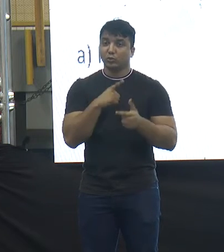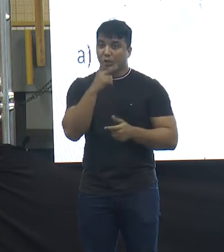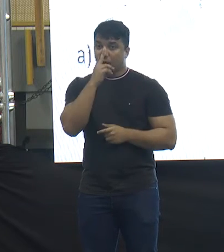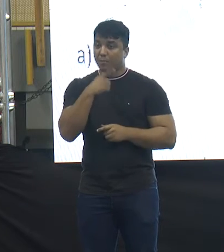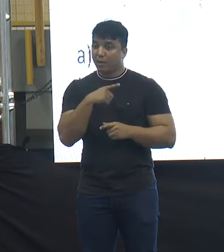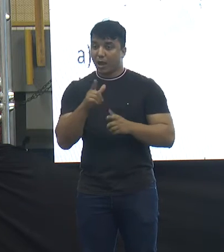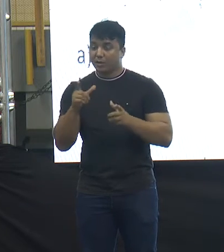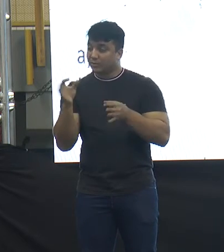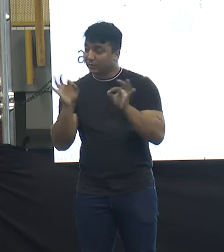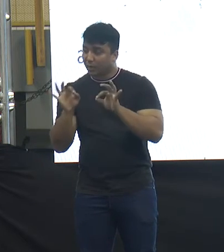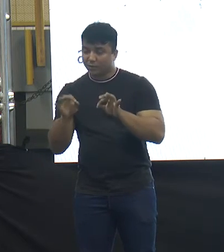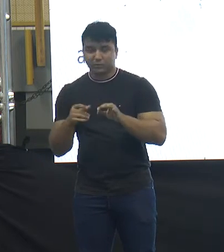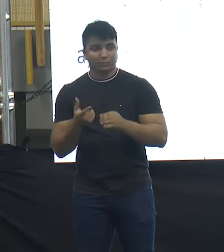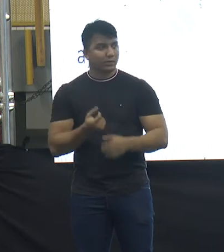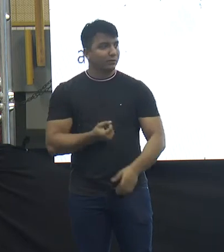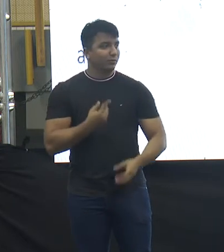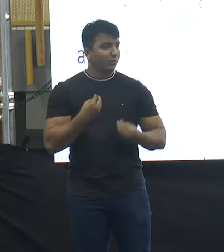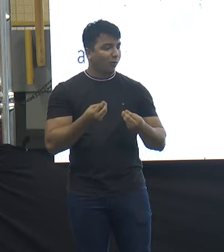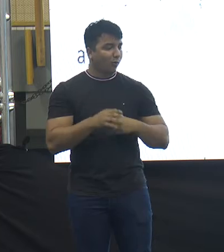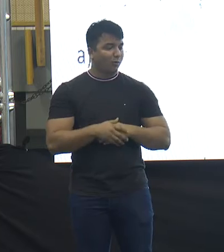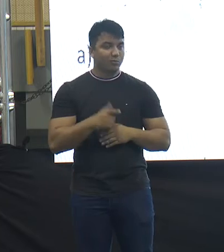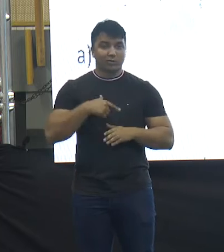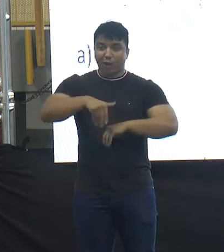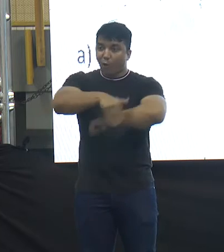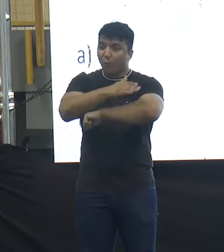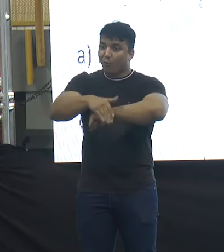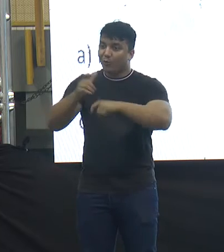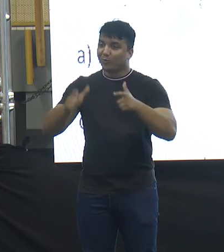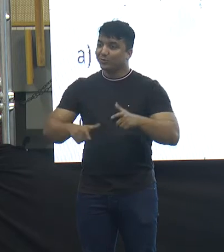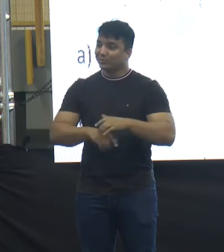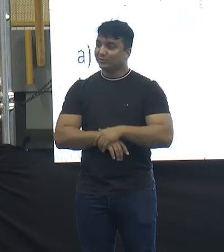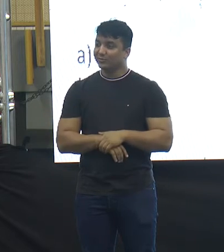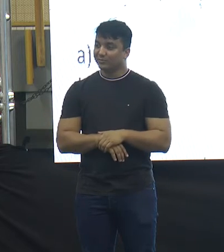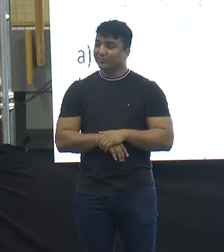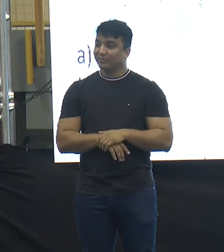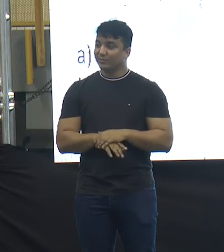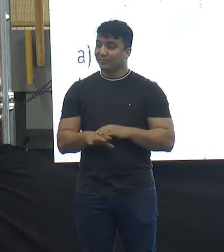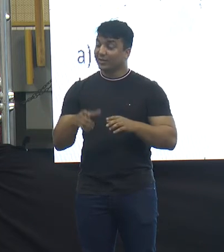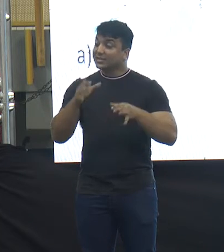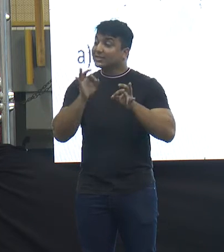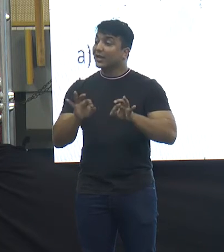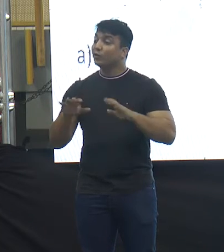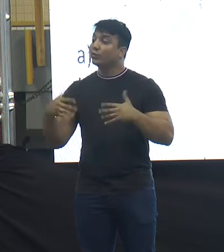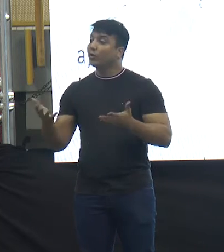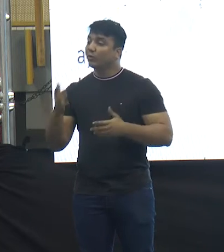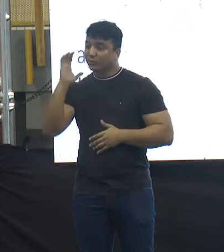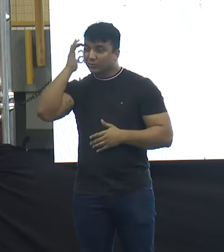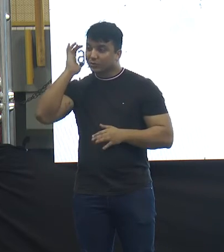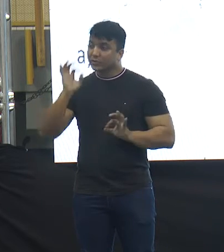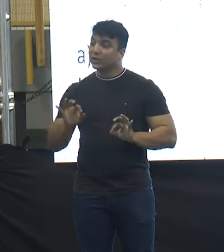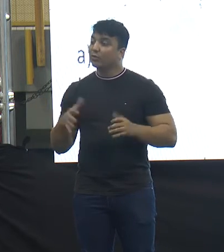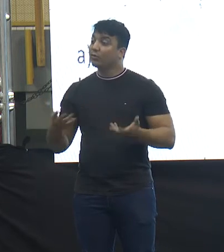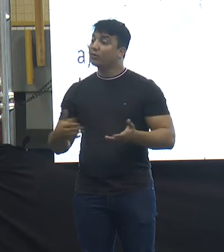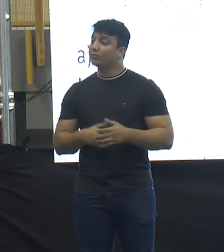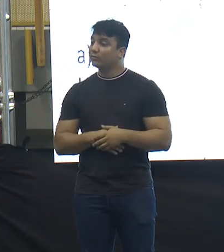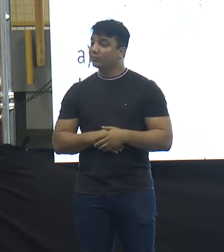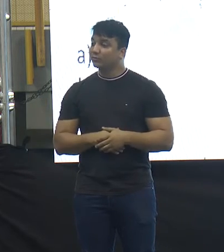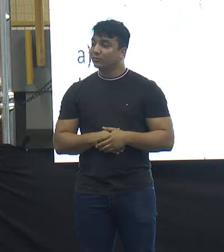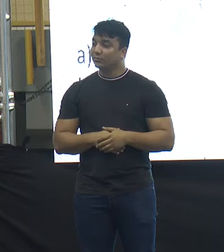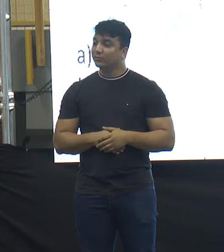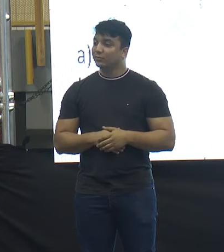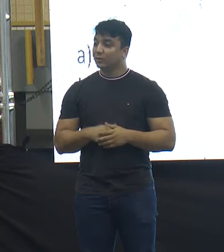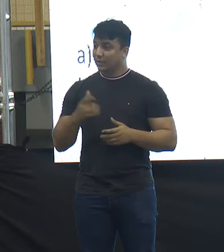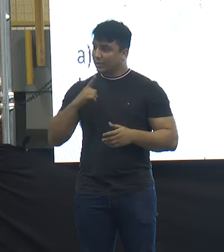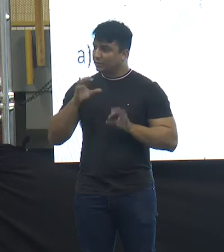piscina. Criatura, onde é que está a rua? Essa casa vai ficar com quintal para a rua? A frente está para a